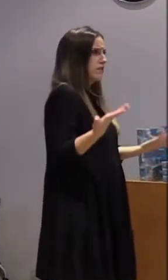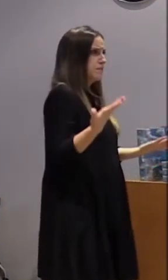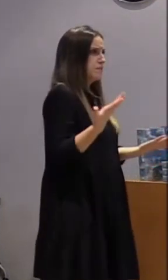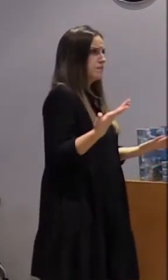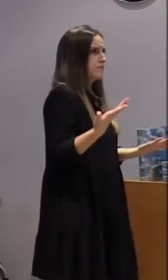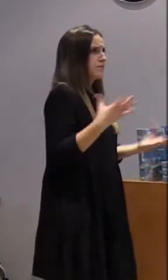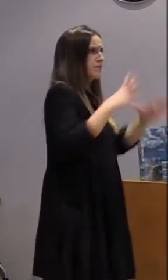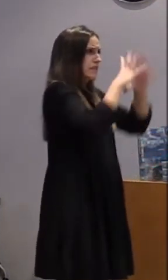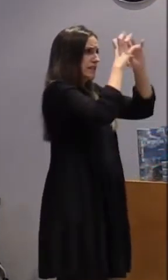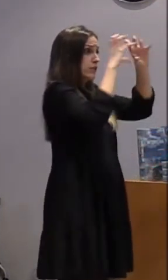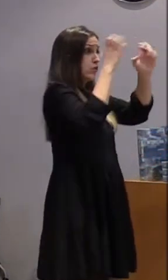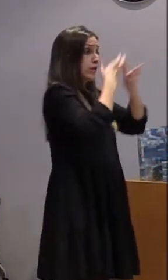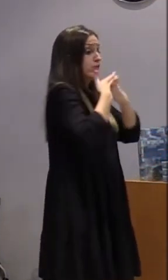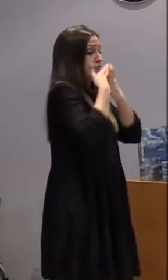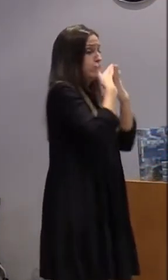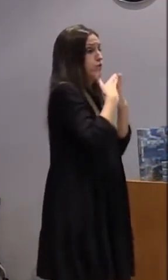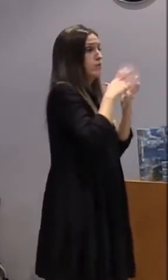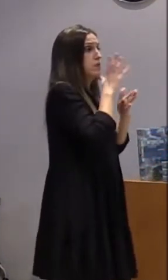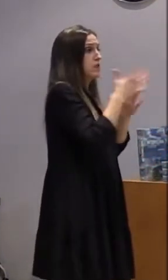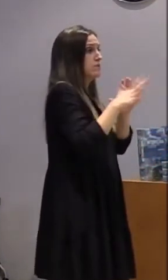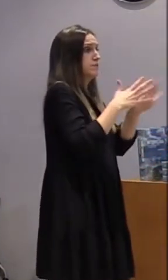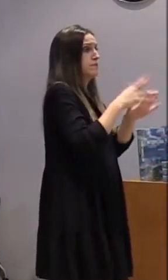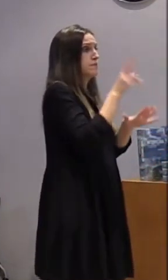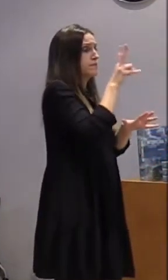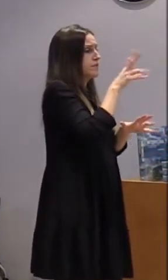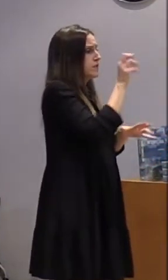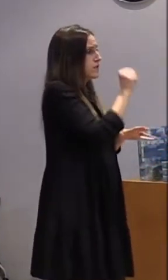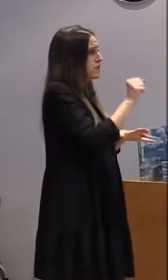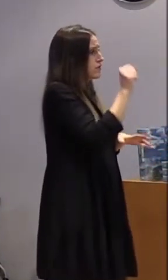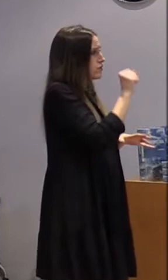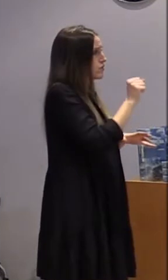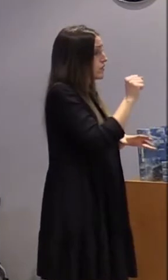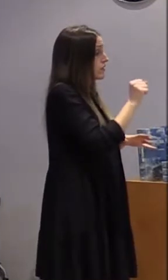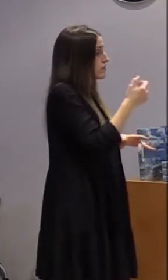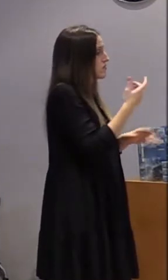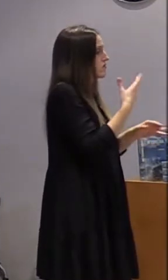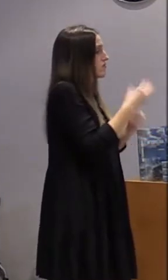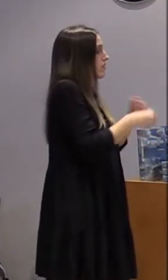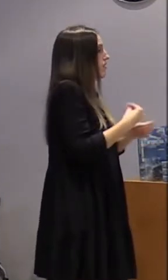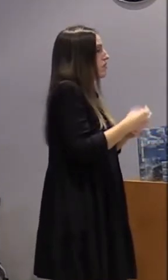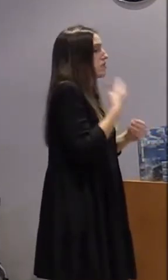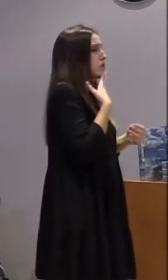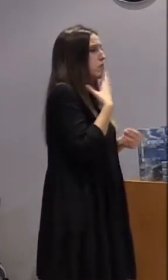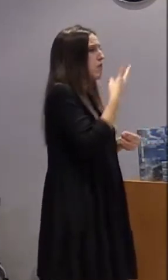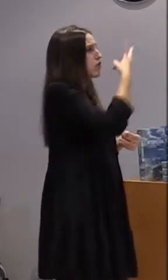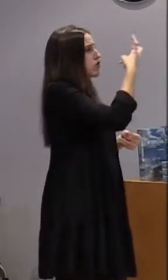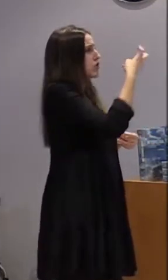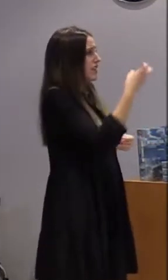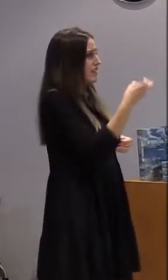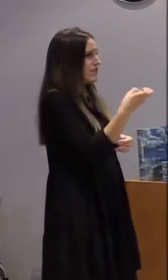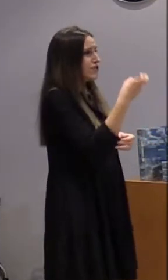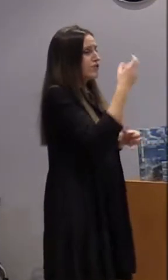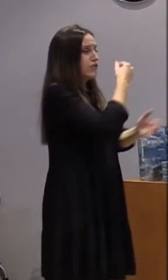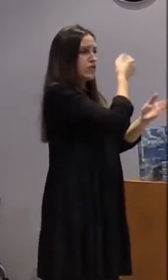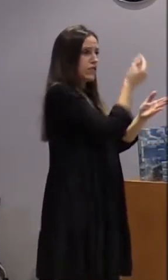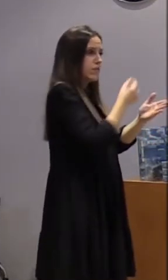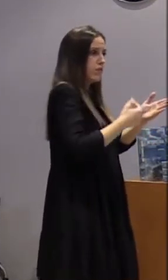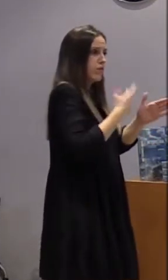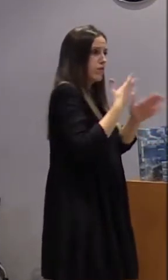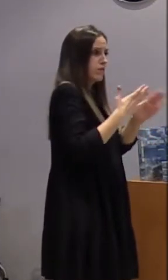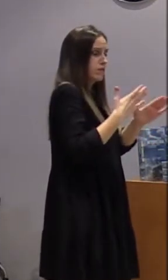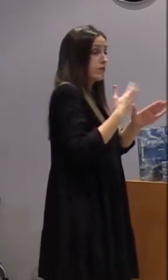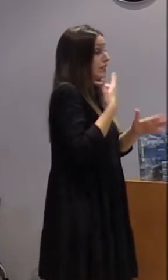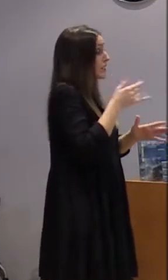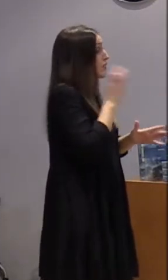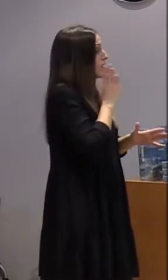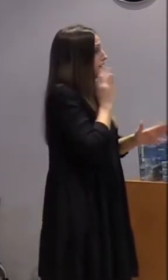de nube, porque durante un par de años llevó a cabo del orden de 2 centenares de dibujos como estos que, como antes os he explicado,